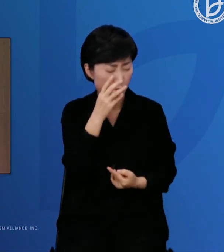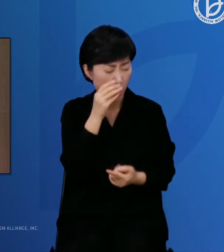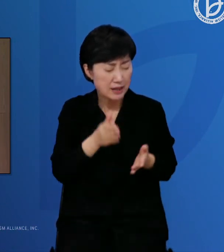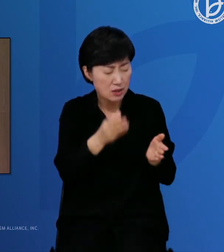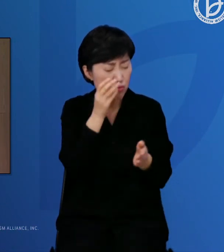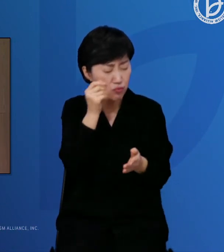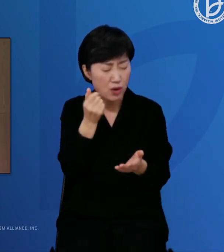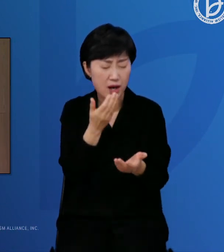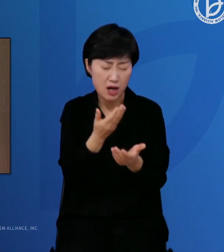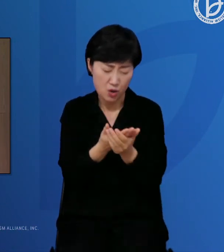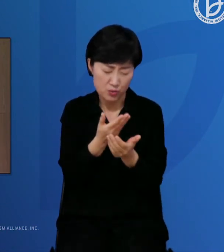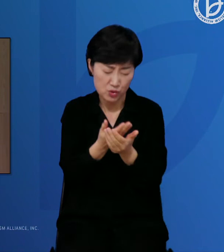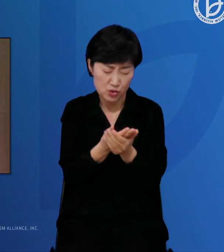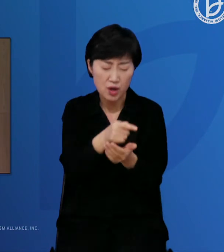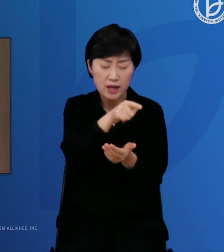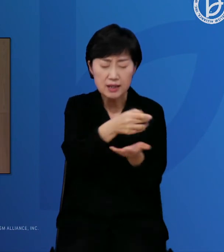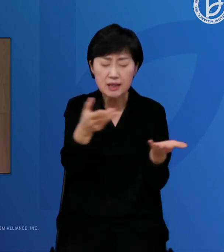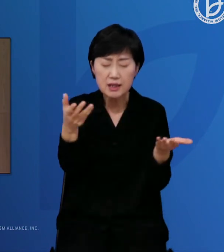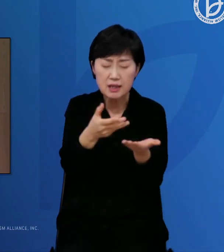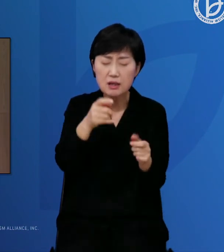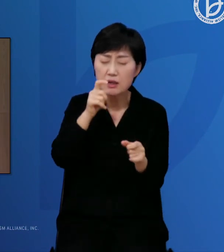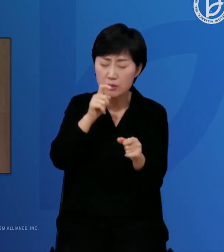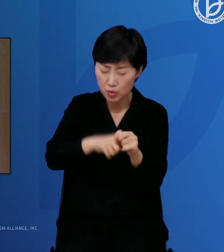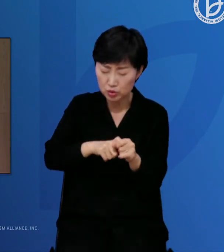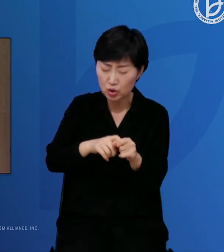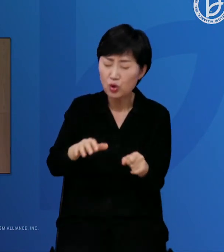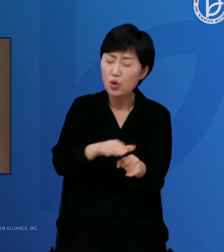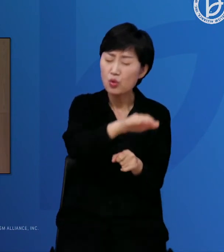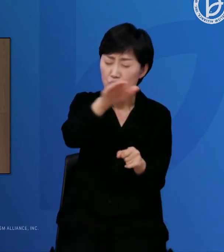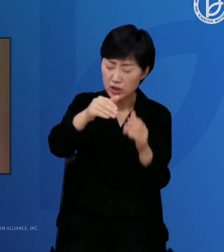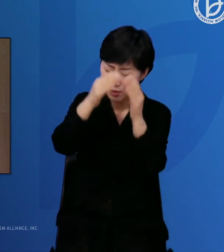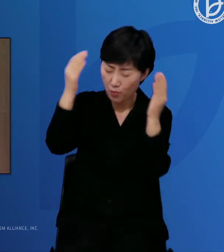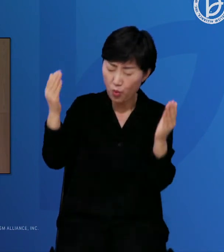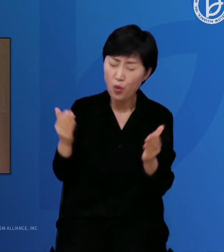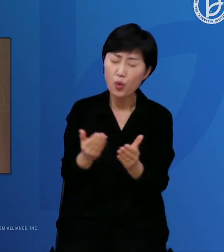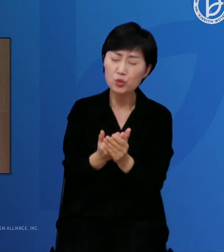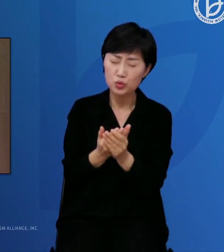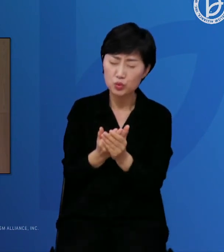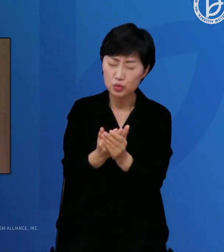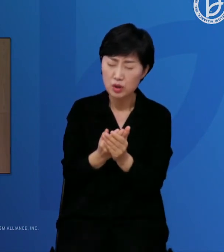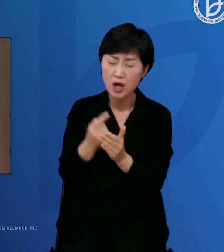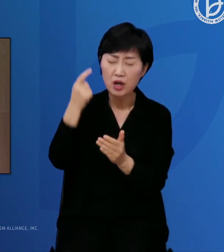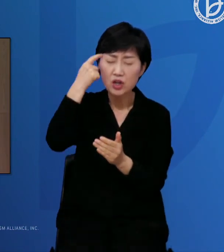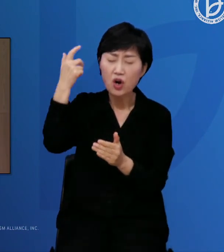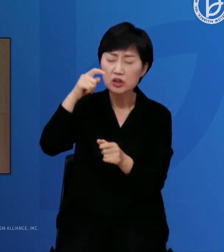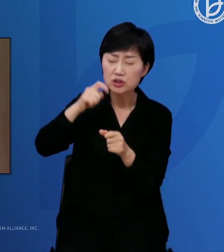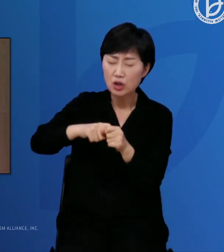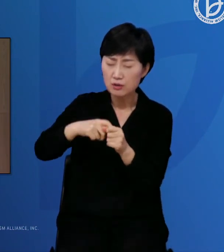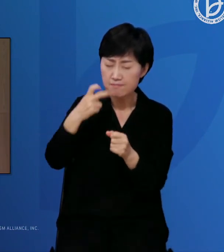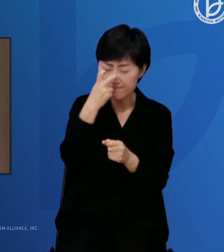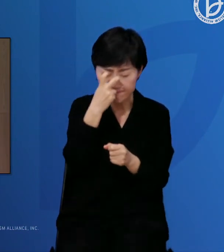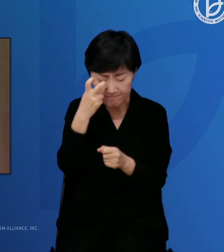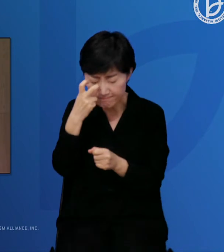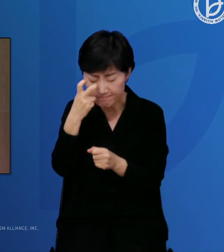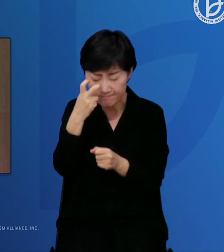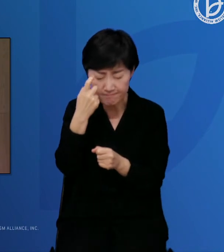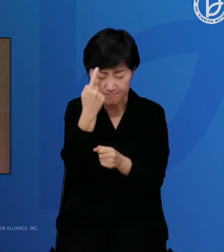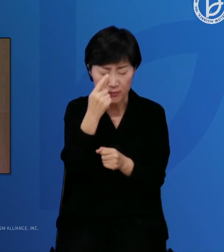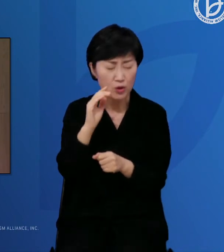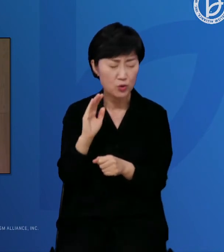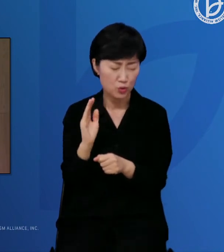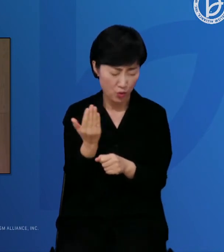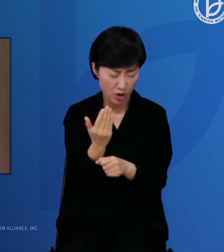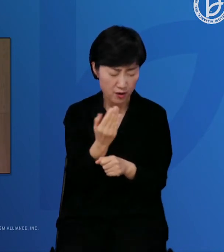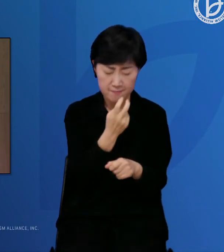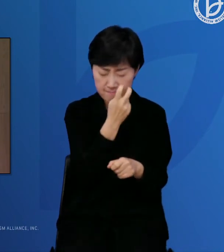모든 성도님들이 영적 파수꾼이 되어 24 기도를 누리게 하여 주옵소서. May all the stones between God and the remnants be removed, and all highways be